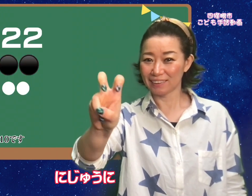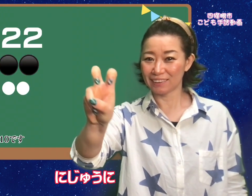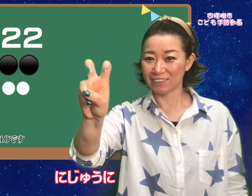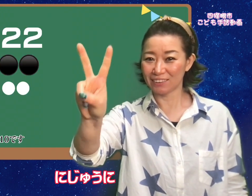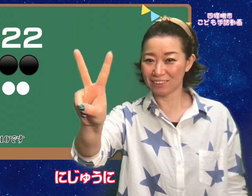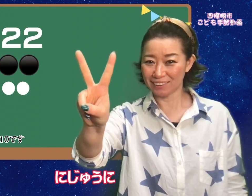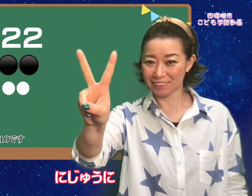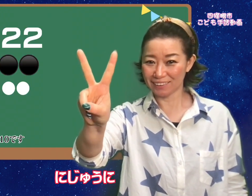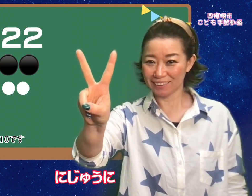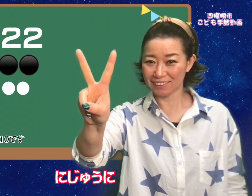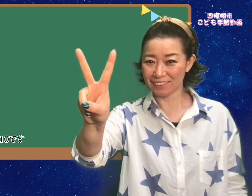22、